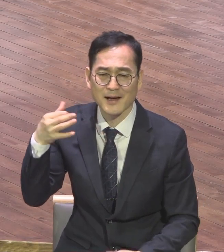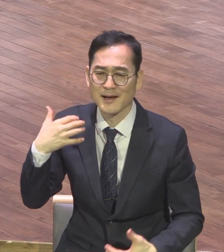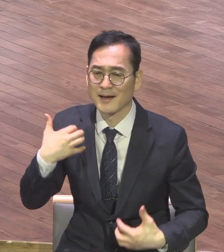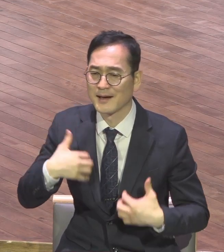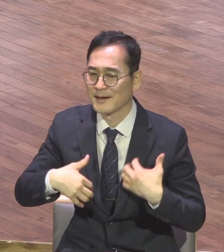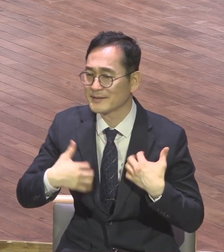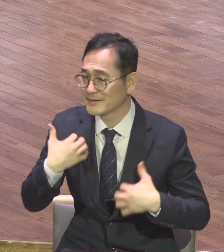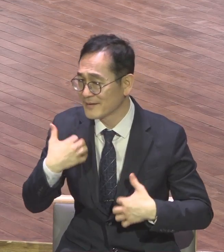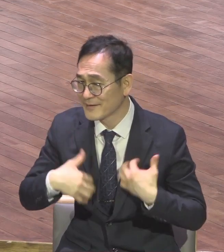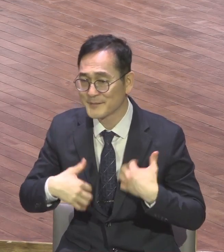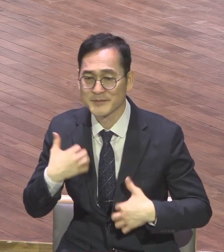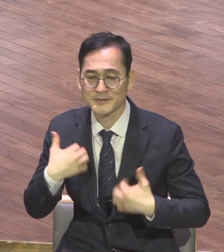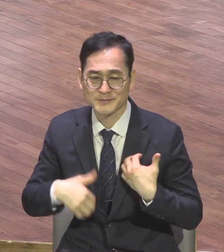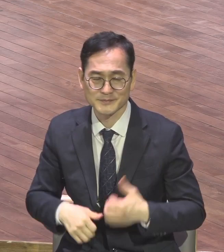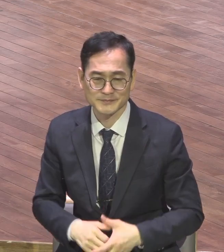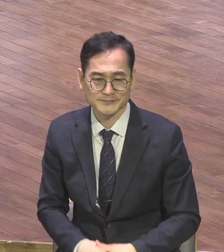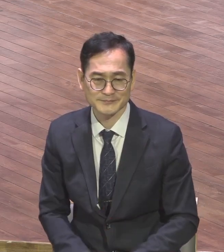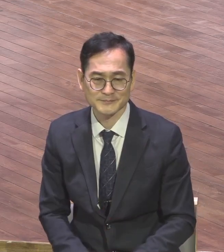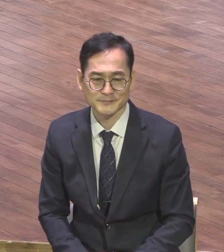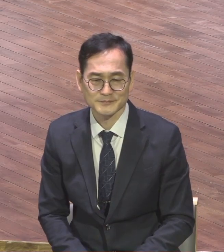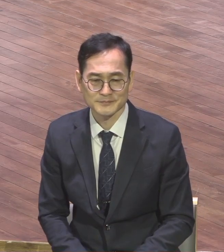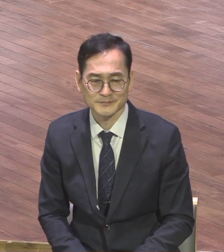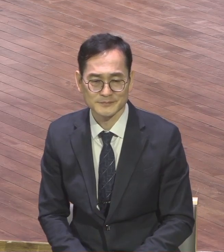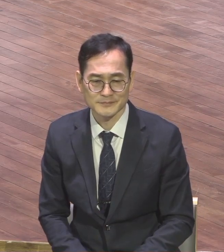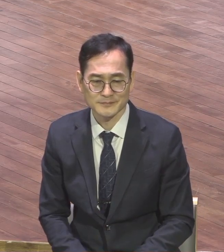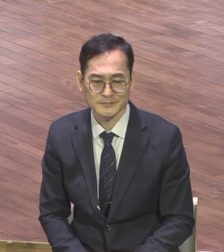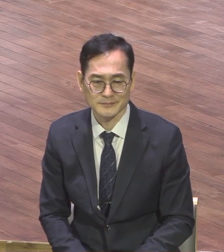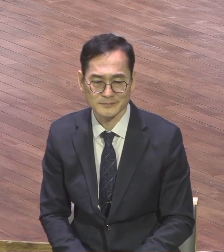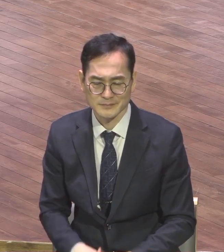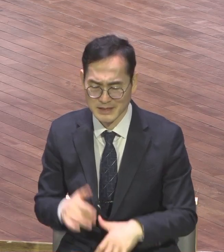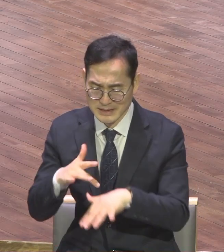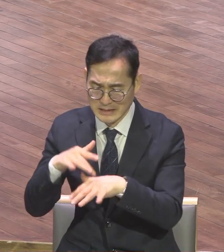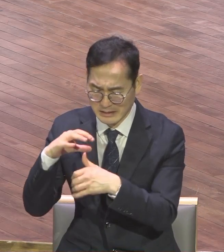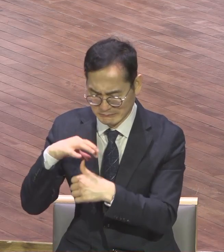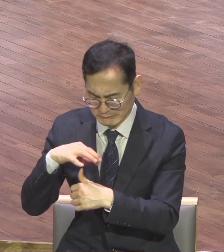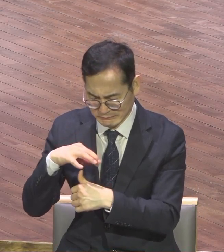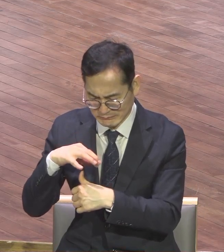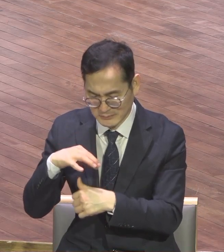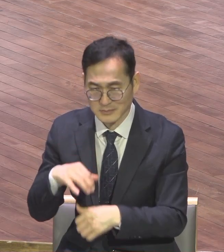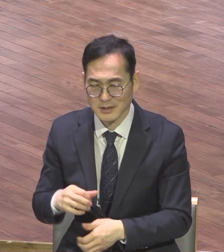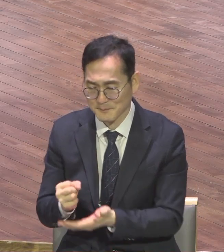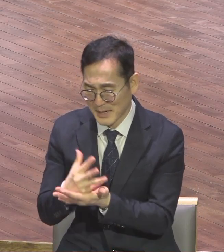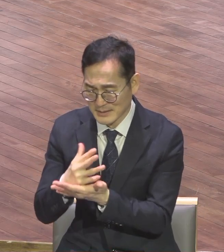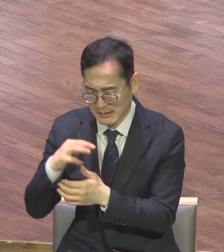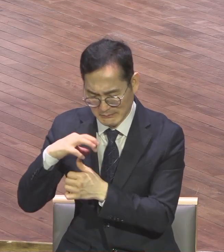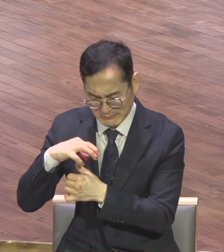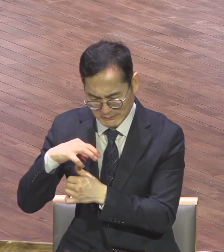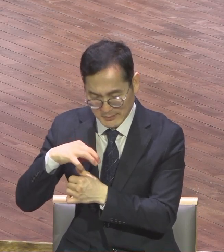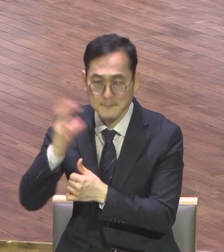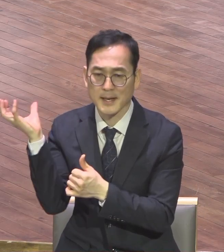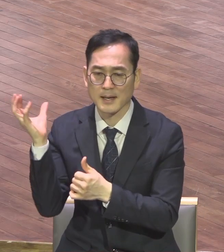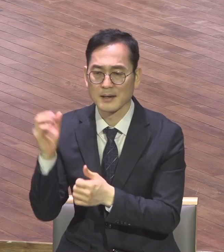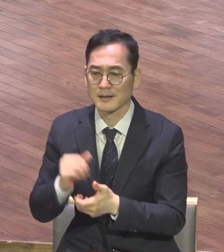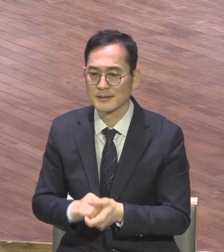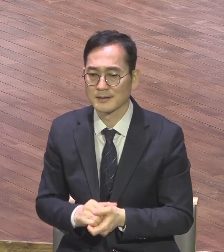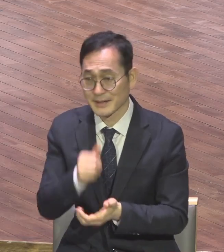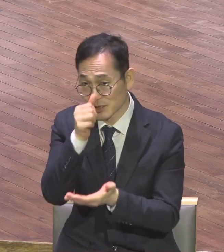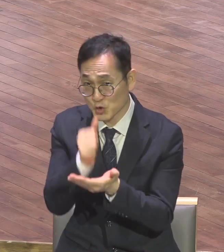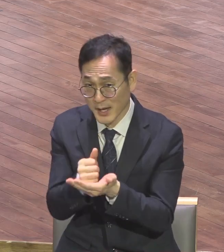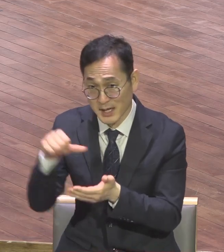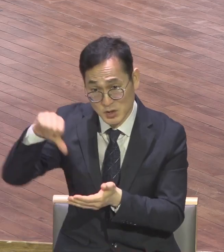올라갑니다. 12가지 사단의 망대에서 빠져나온 거예요. 48장 운명에서 빠져나온 거예요. 모든 죄와